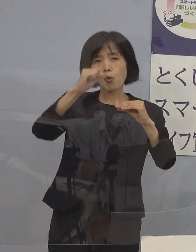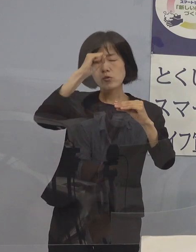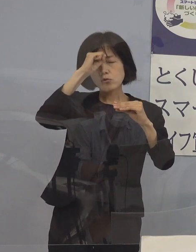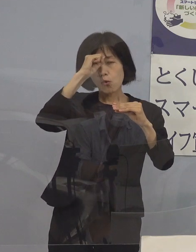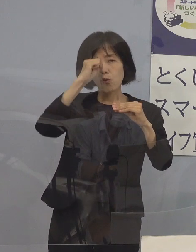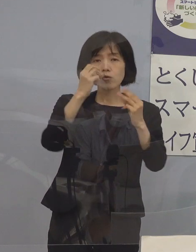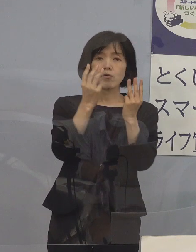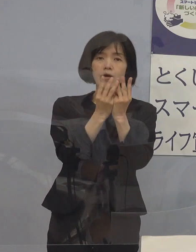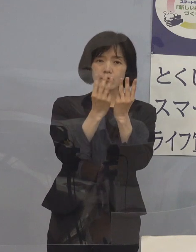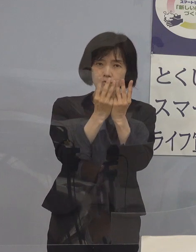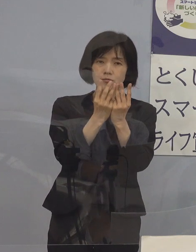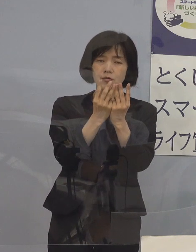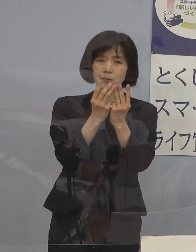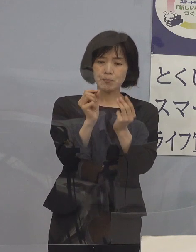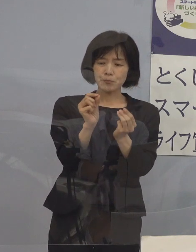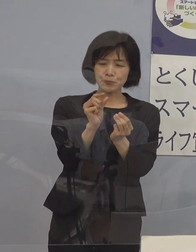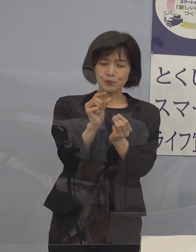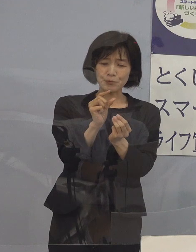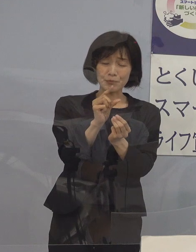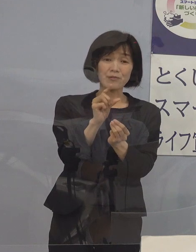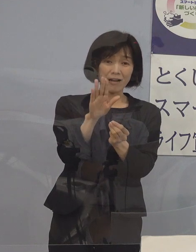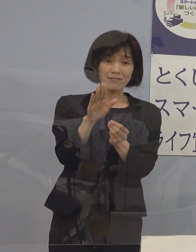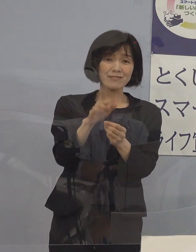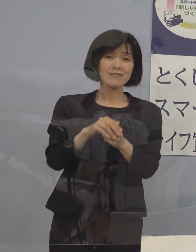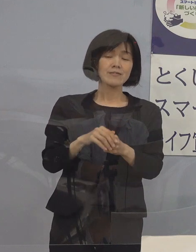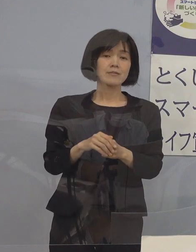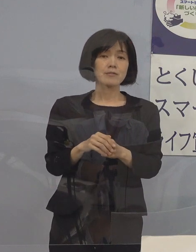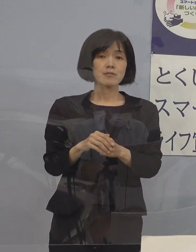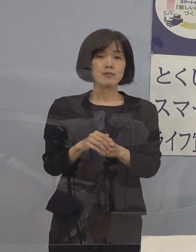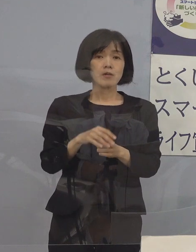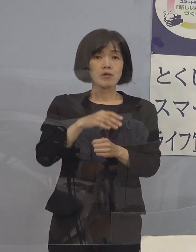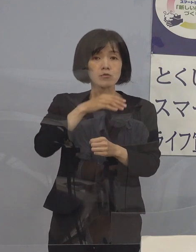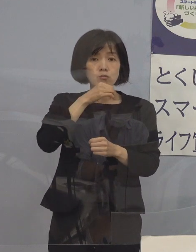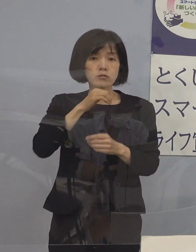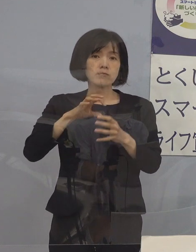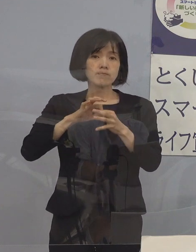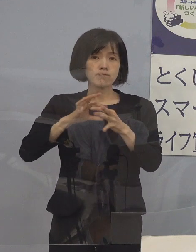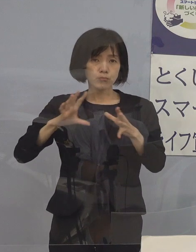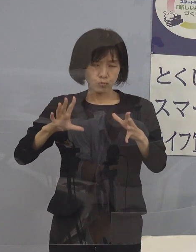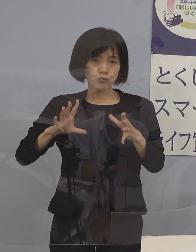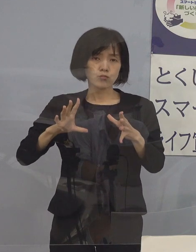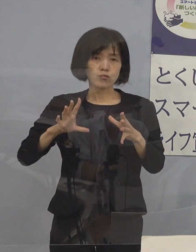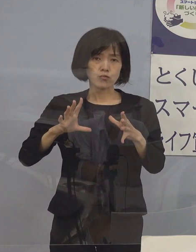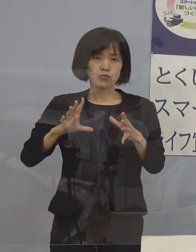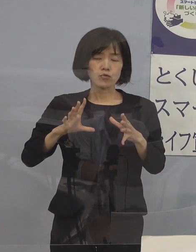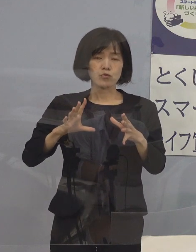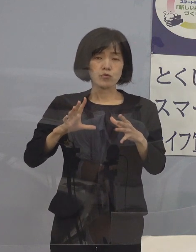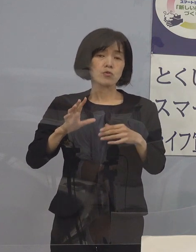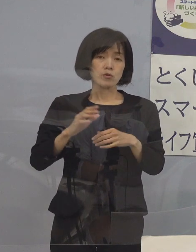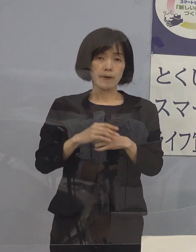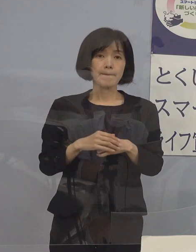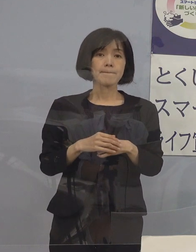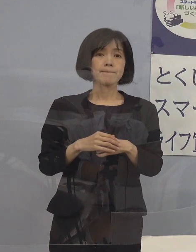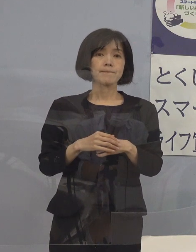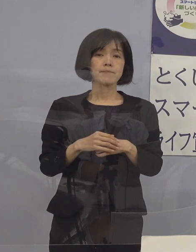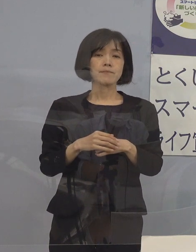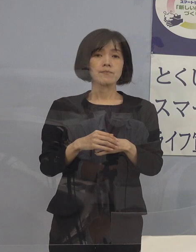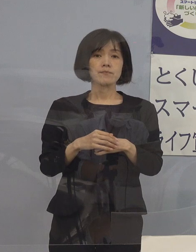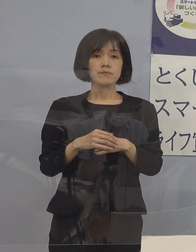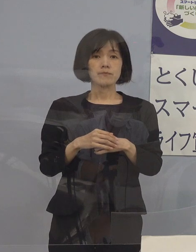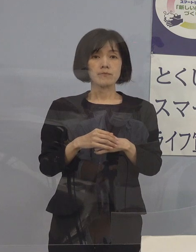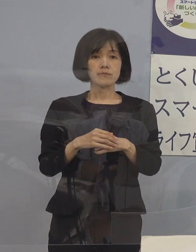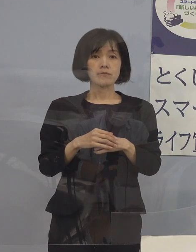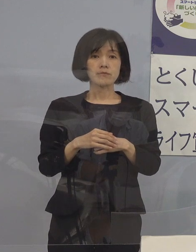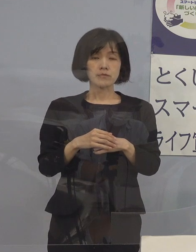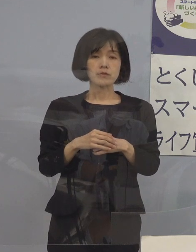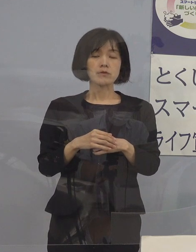らほら見られるようになってきた、まあ、しかも年齢を問わずというところがありますので、まあ、そうした意味では